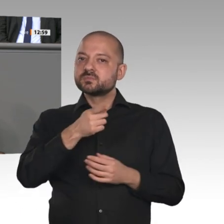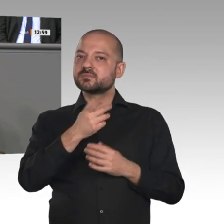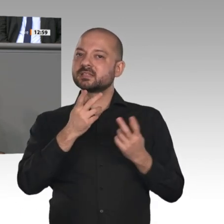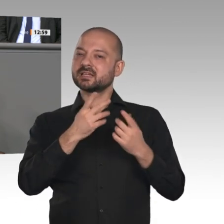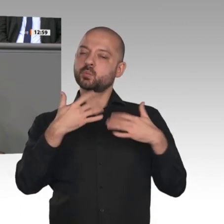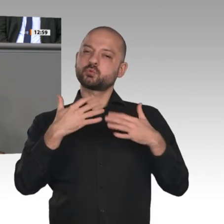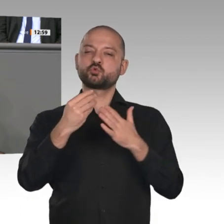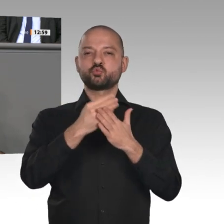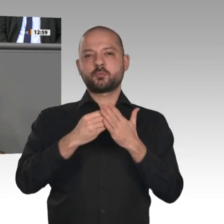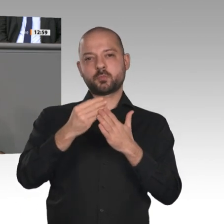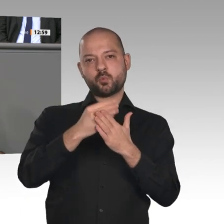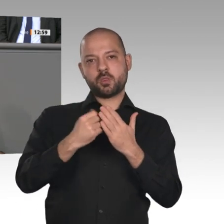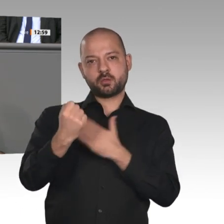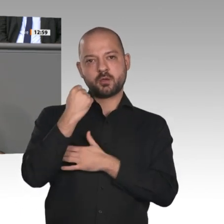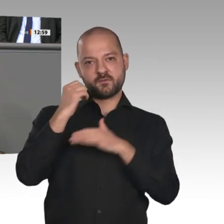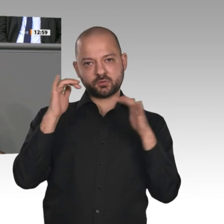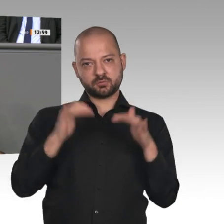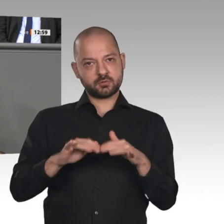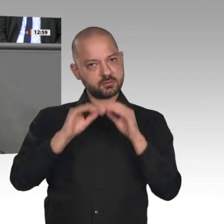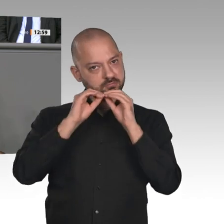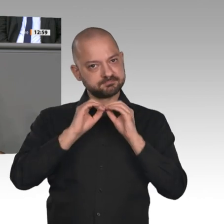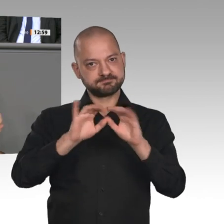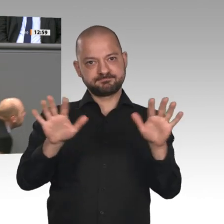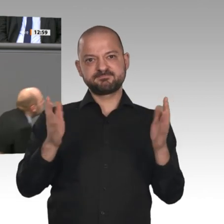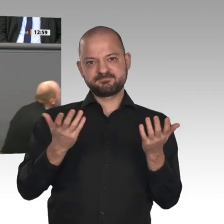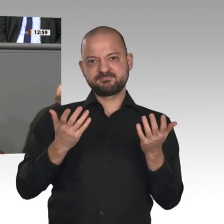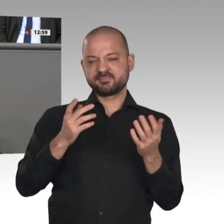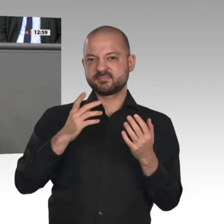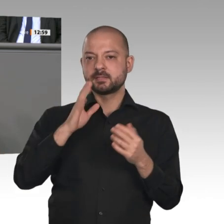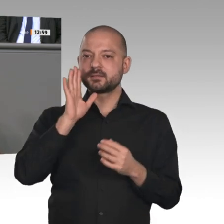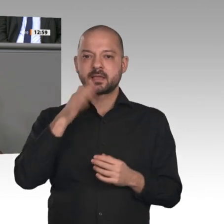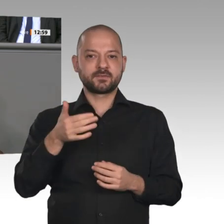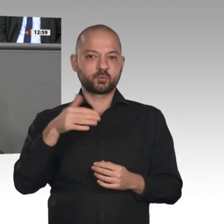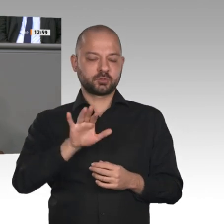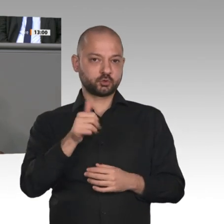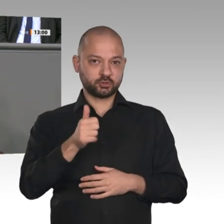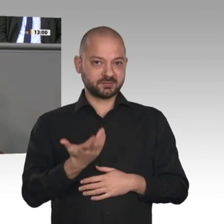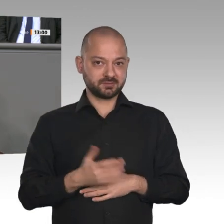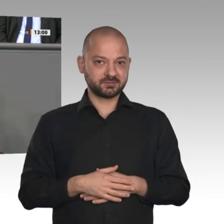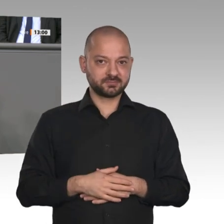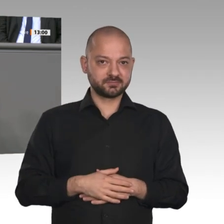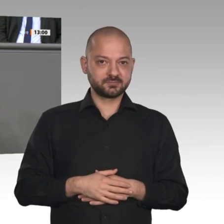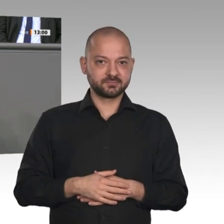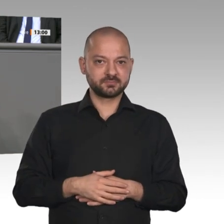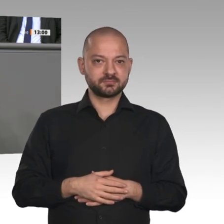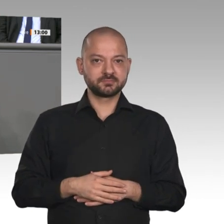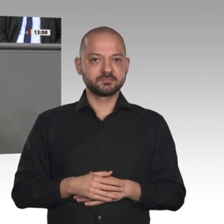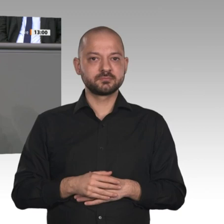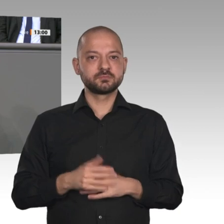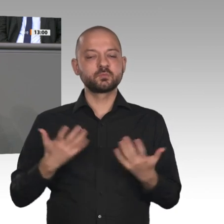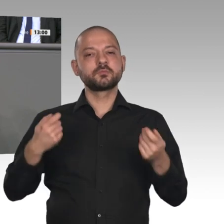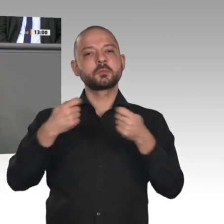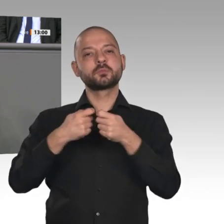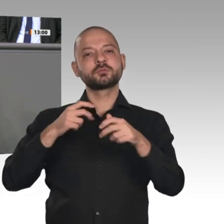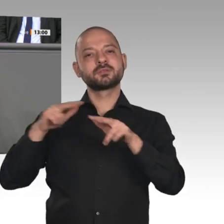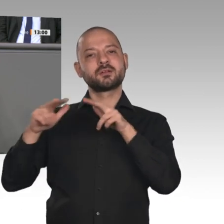Symbolkraft. Und aus diesem Grunde genügt es für uns nicht, dass nur durch zwei Erlasse der Bundesregierung